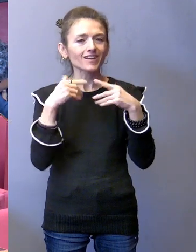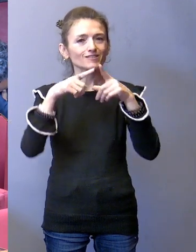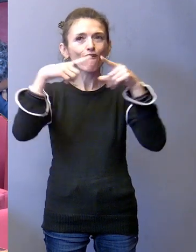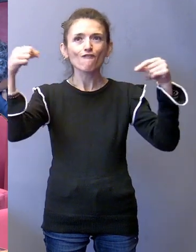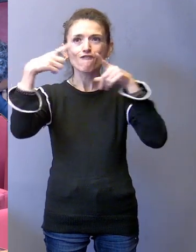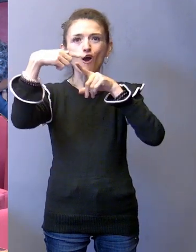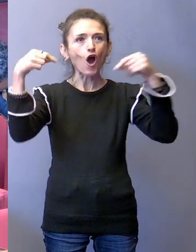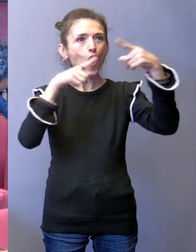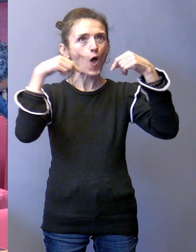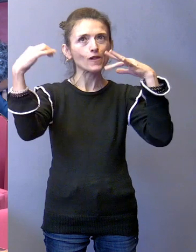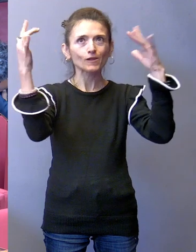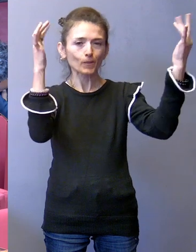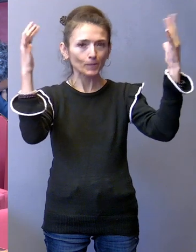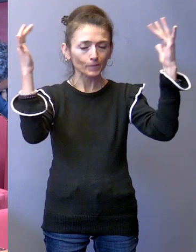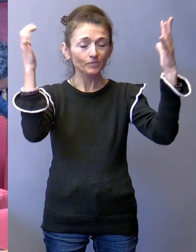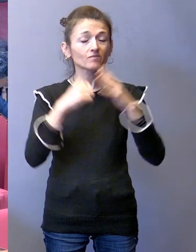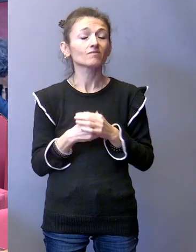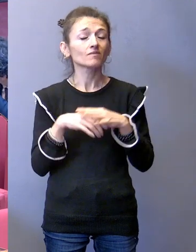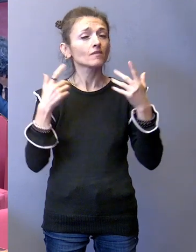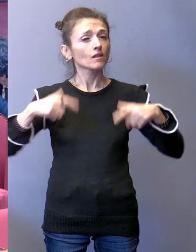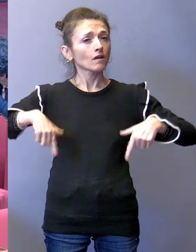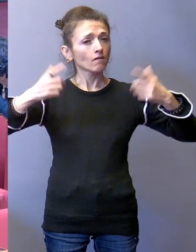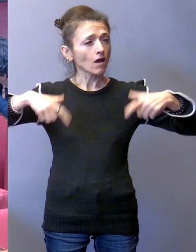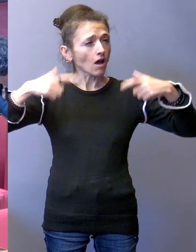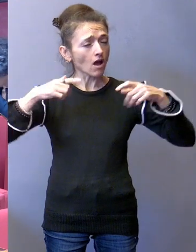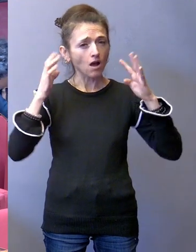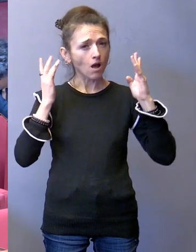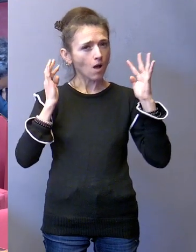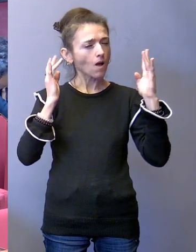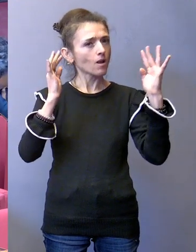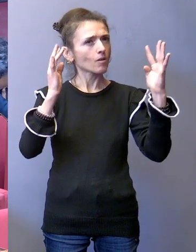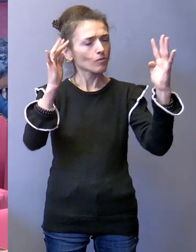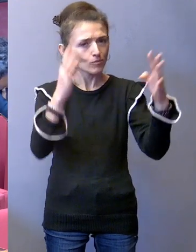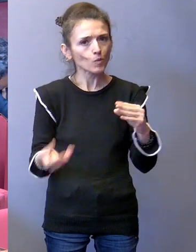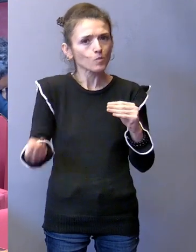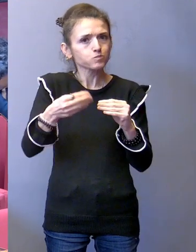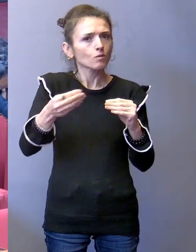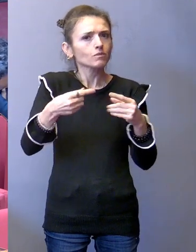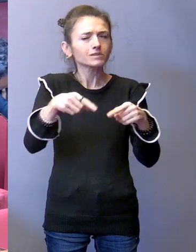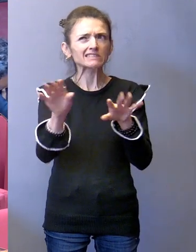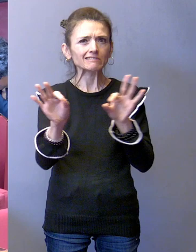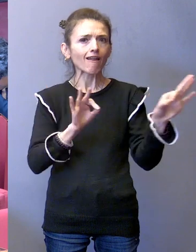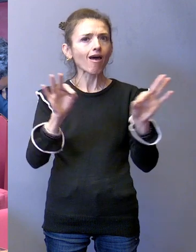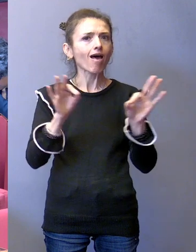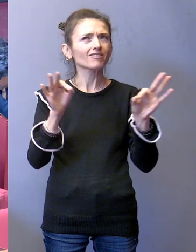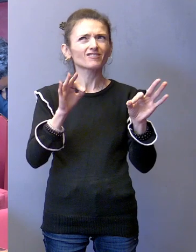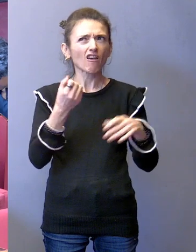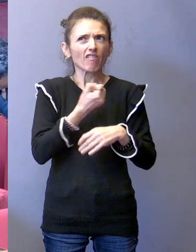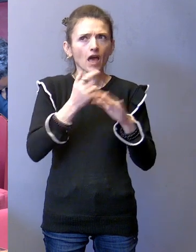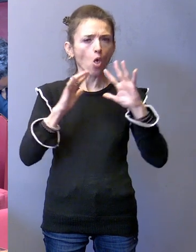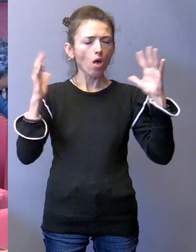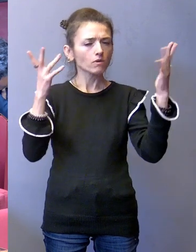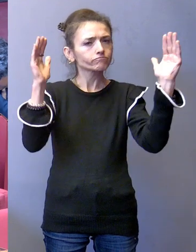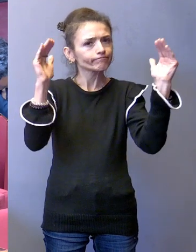considerato che la semplice presenza di aree verdi alberate Inoltre rappresenta la strategia di mitigazione più semplice e costo efficacia